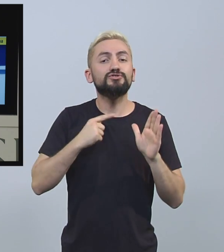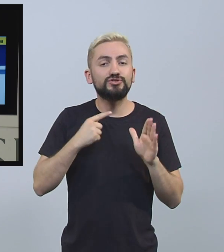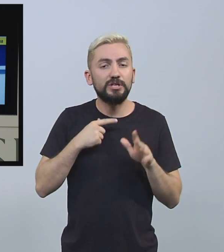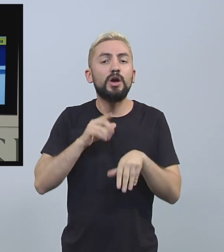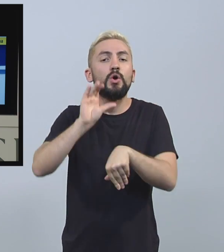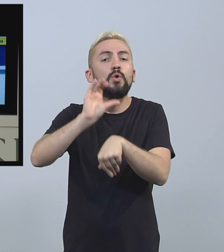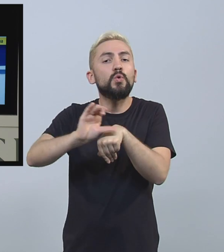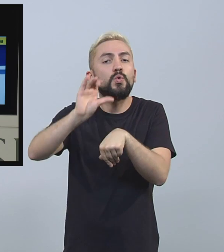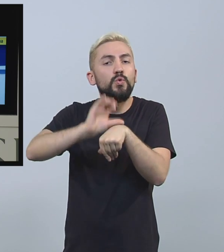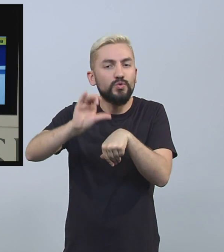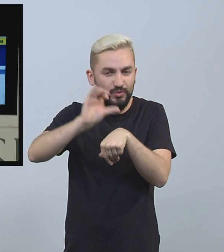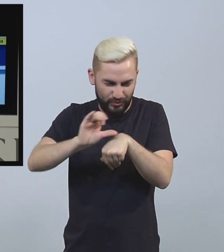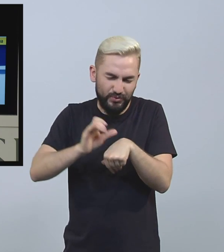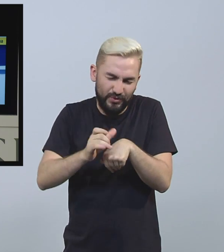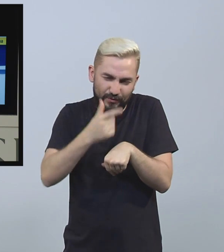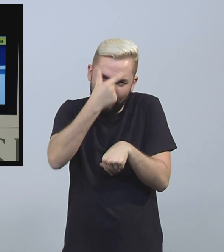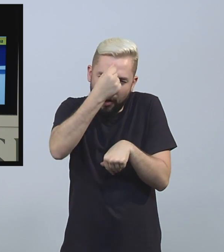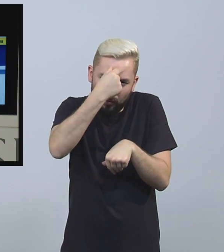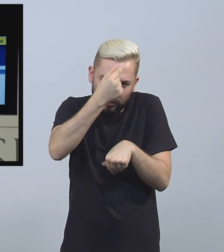Libras,